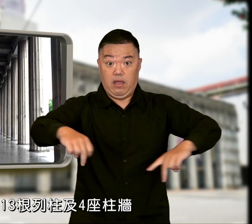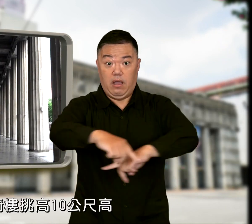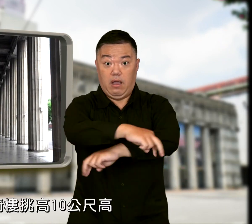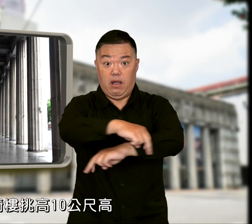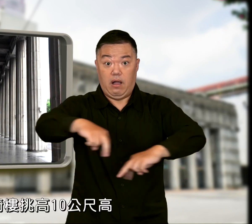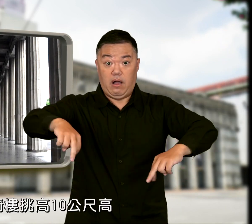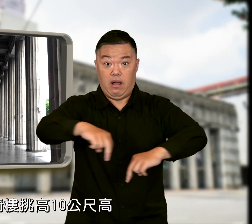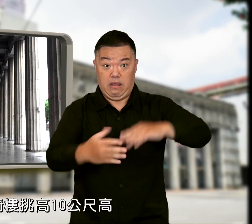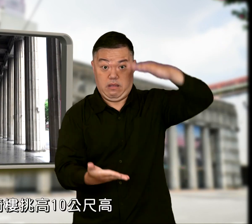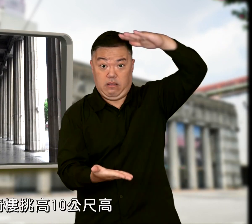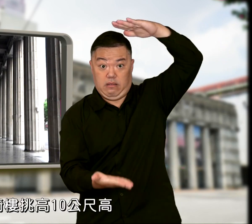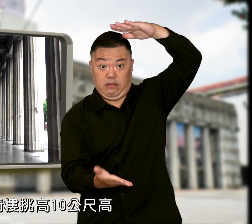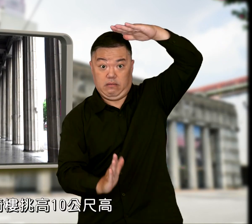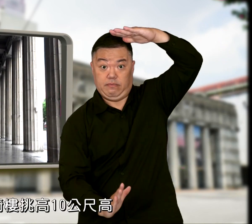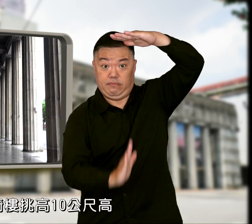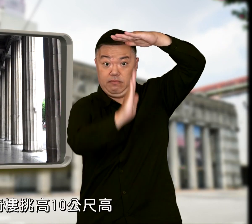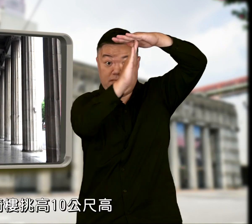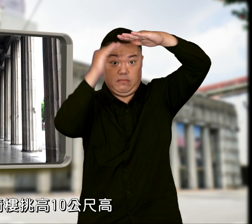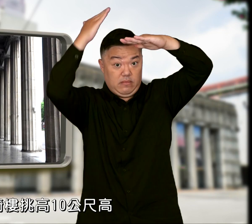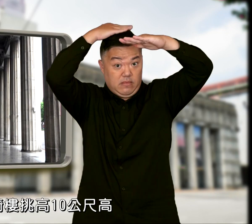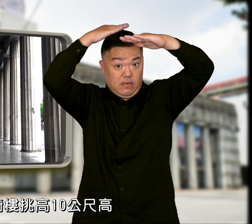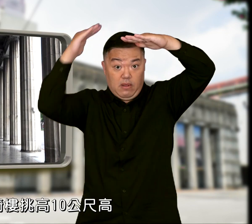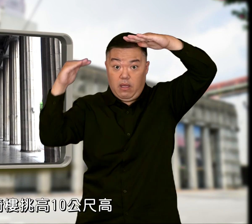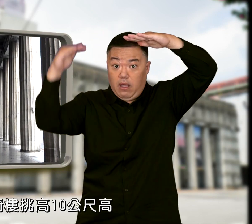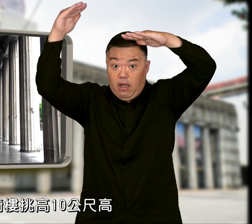骑楼挑高10公尺高，